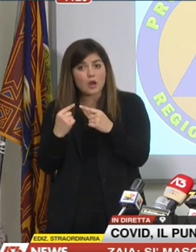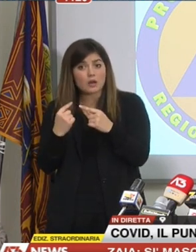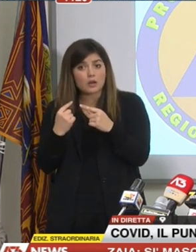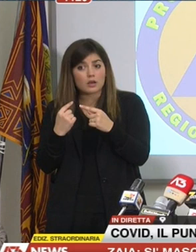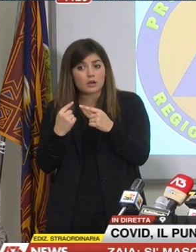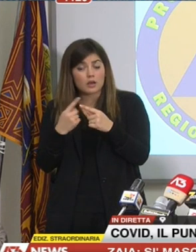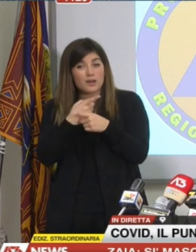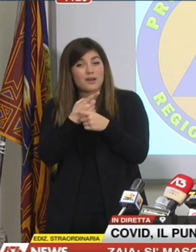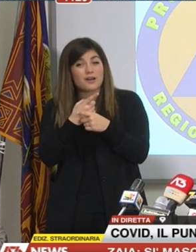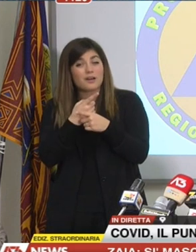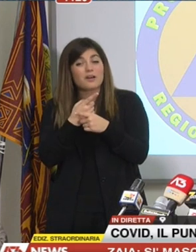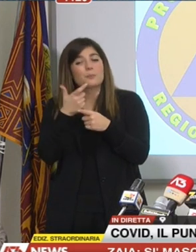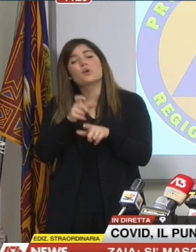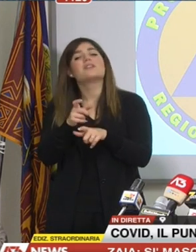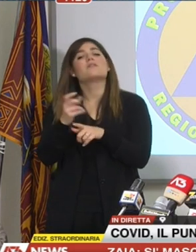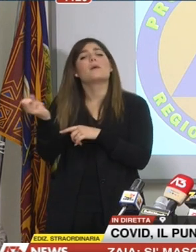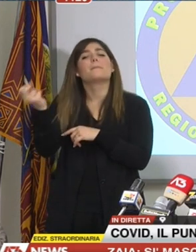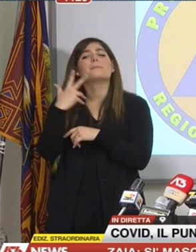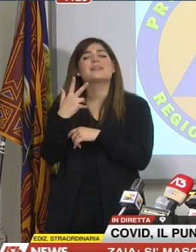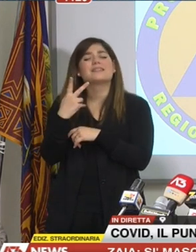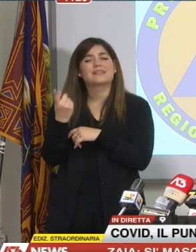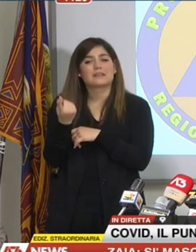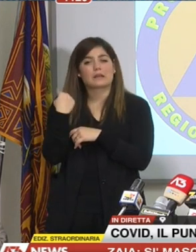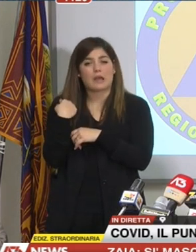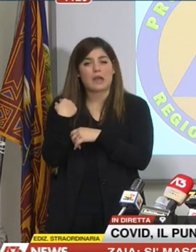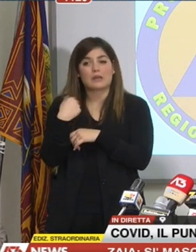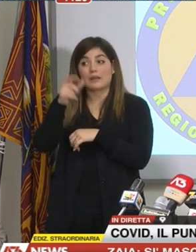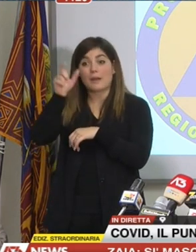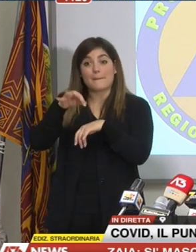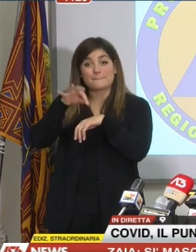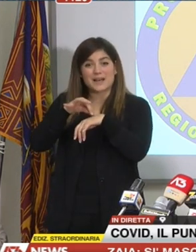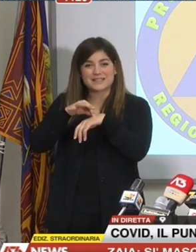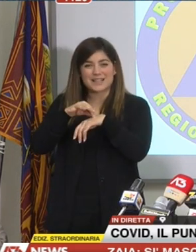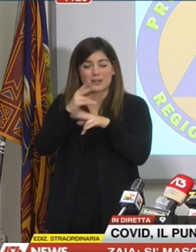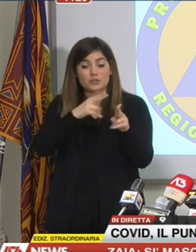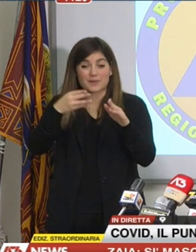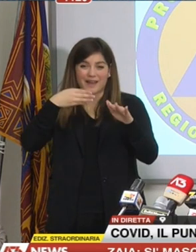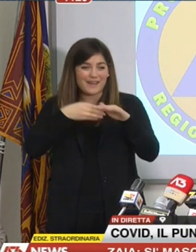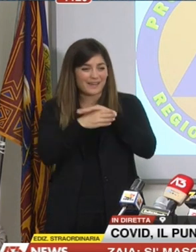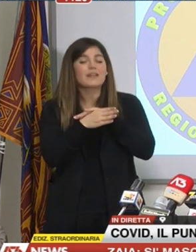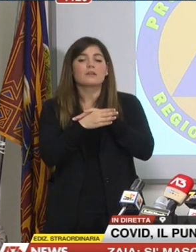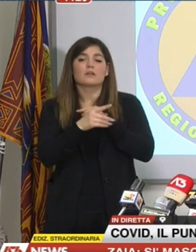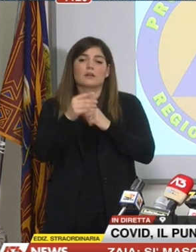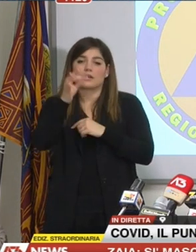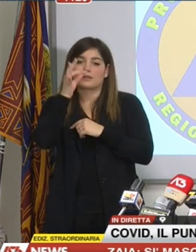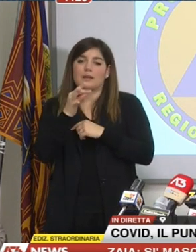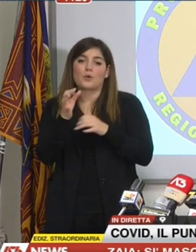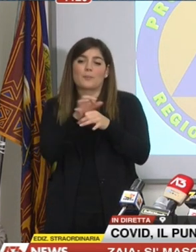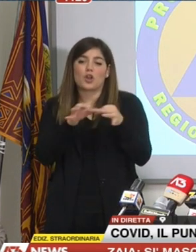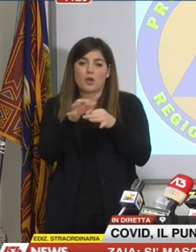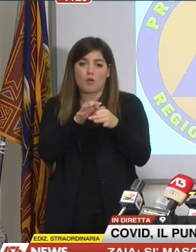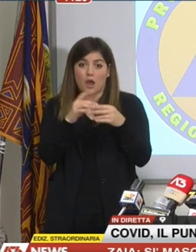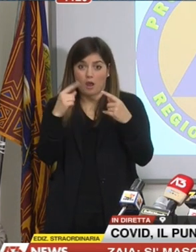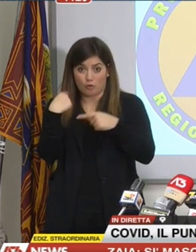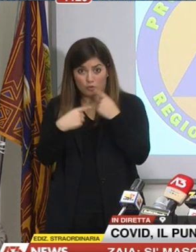mi segnalavano ieri al paziente che deve entrare in ospedale invece si fa il molecolare, si continua intanto con queste con